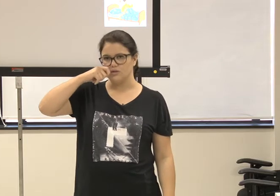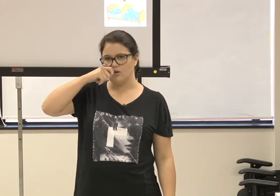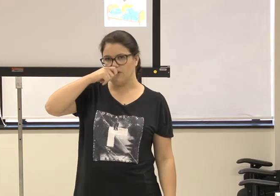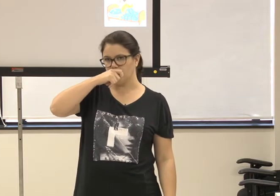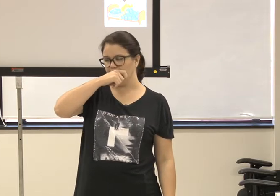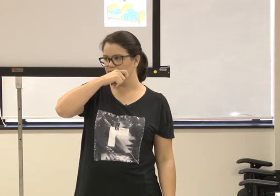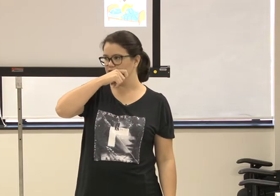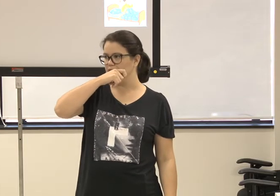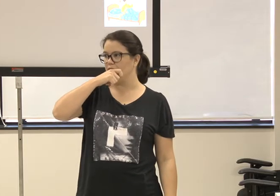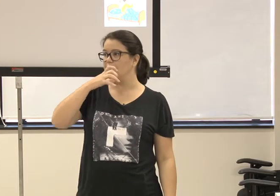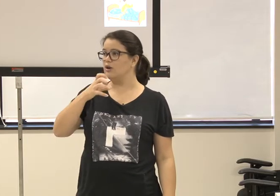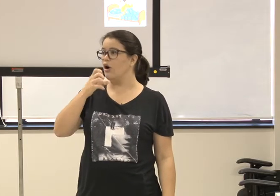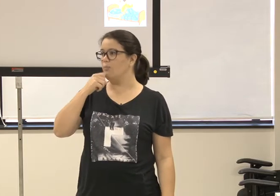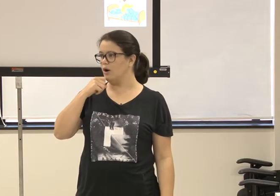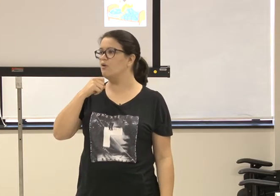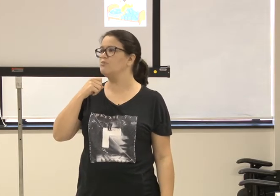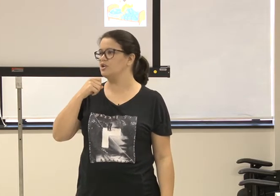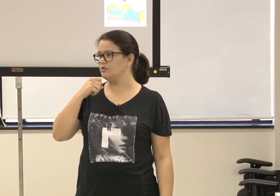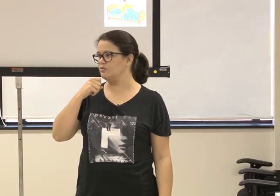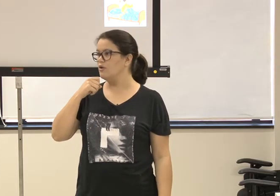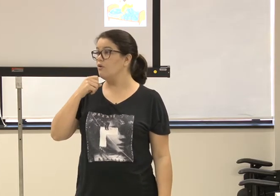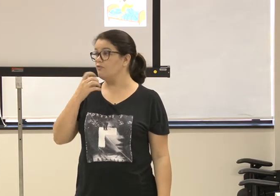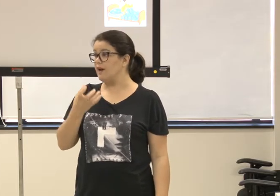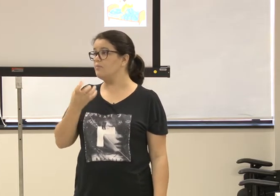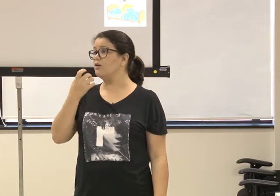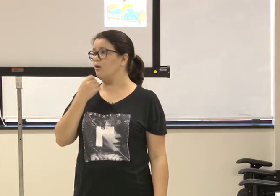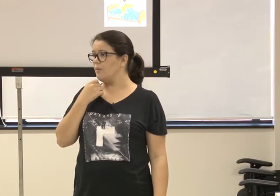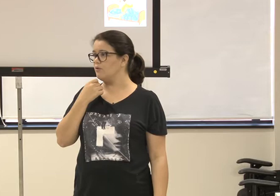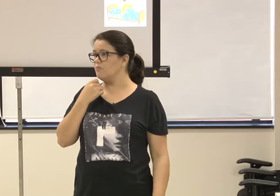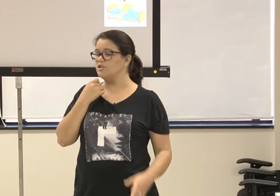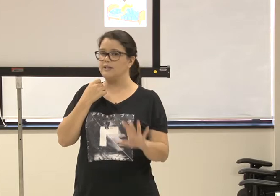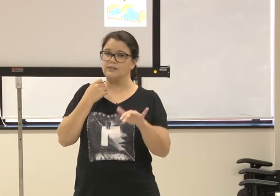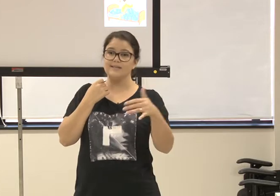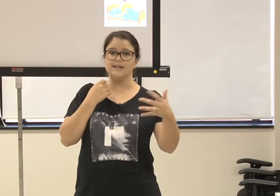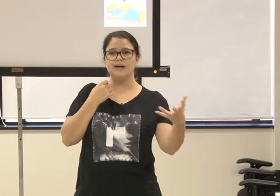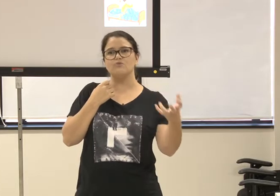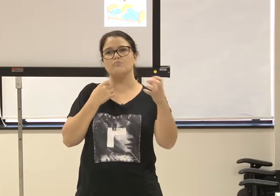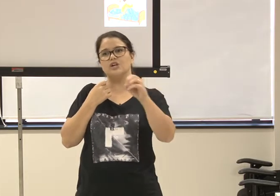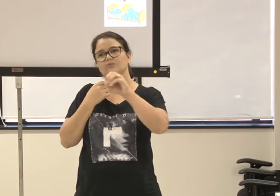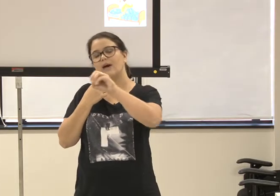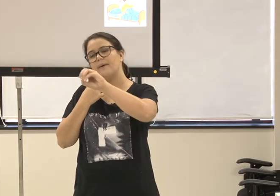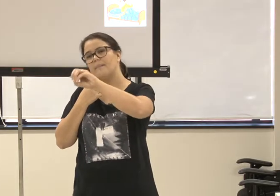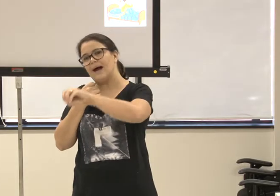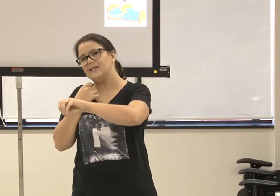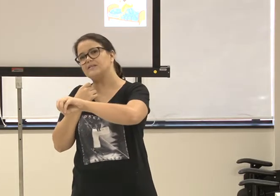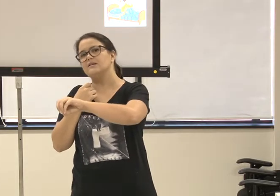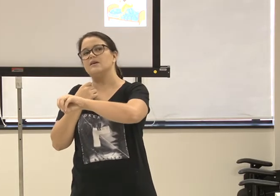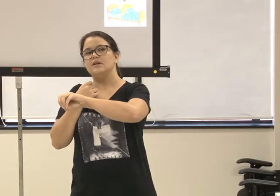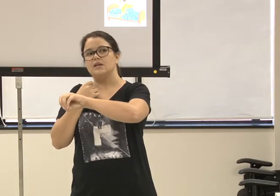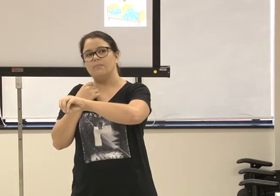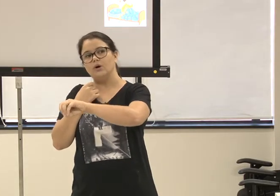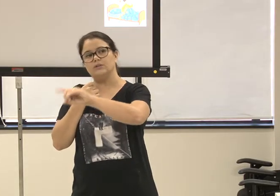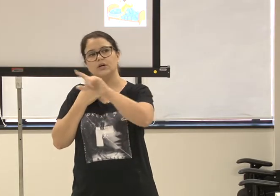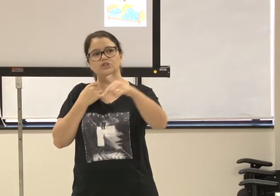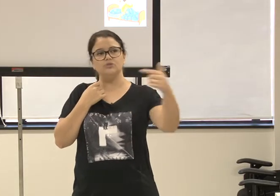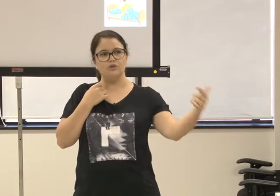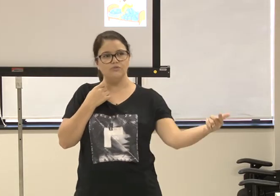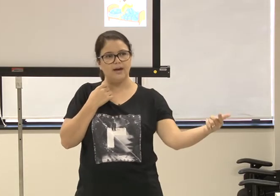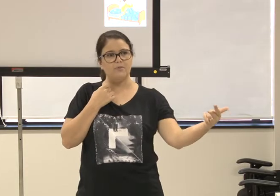Escovar o dente? Então, ele incorpora o objeto. O verbo incorpora o objeto. E, nesse caso, o objeto é mais importante do que o verbo. Eu vou